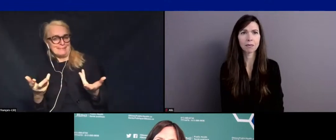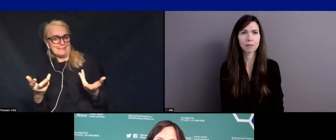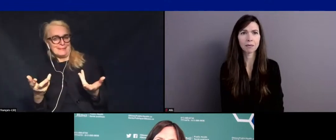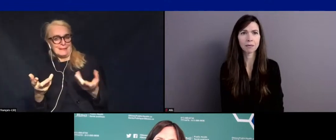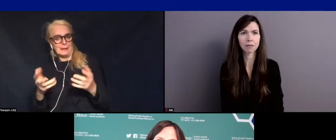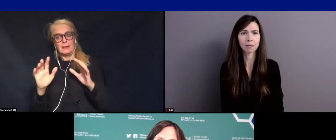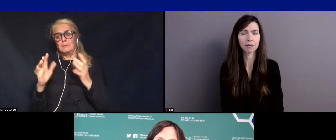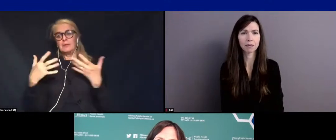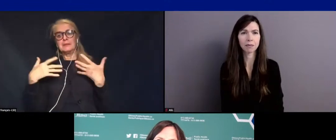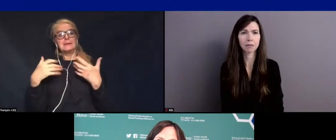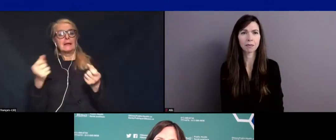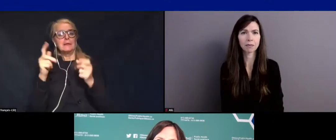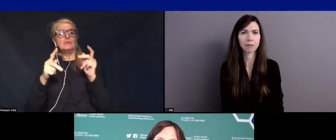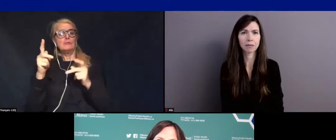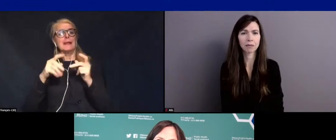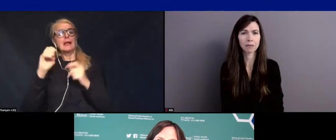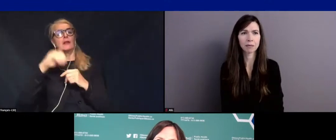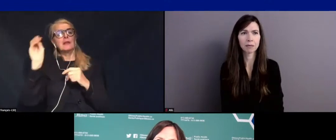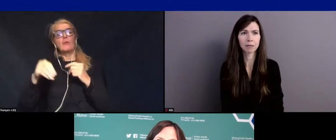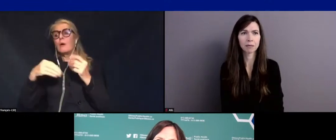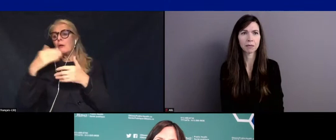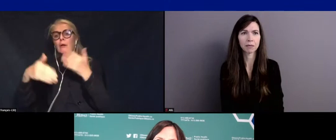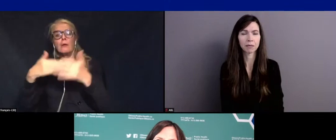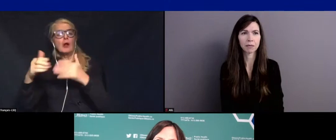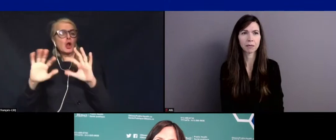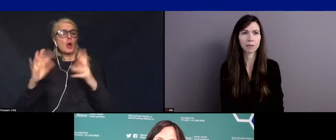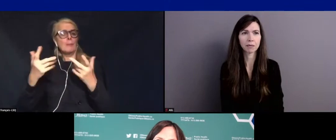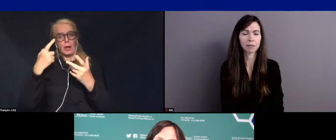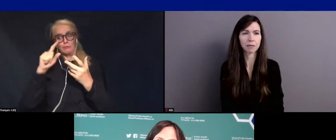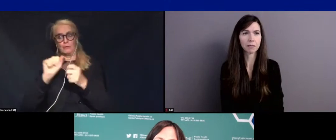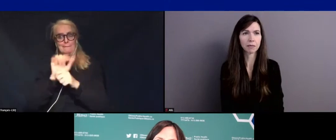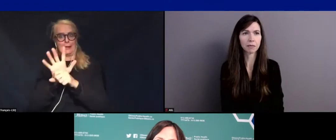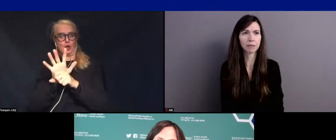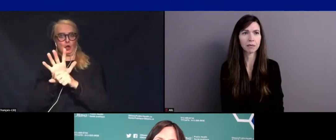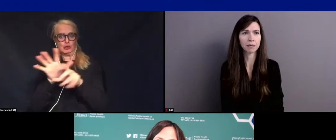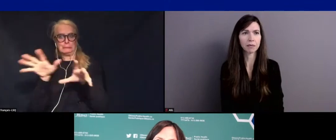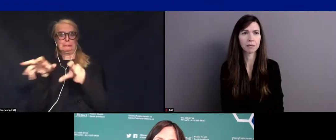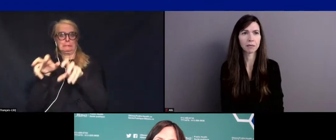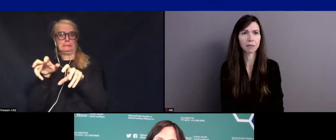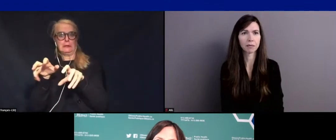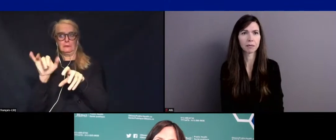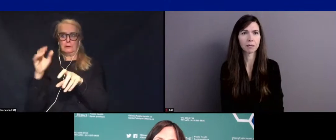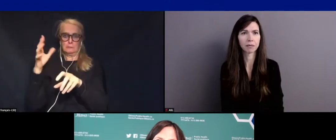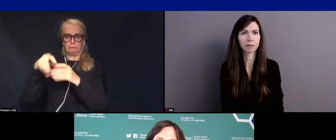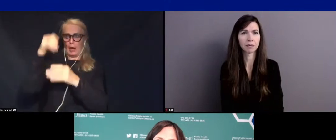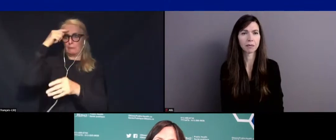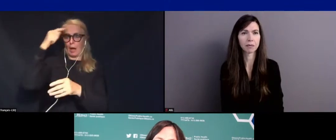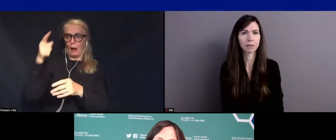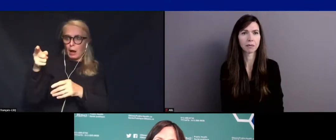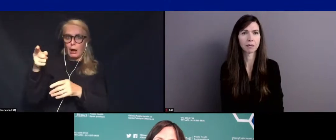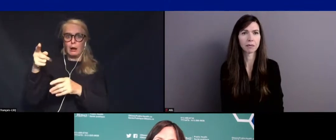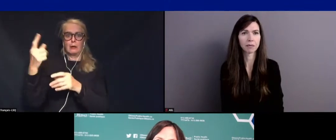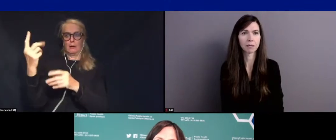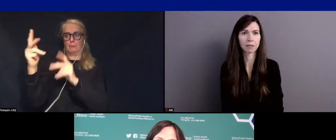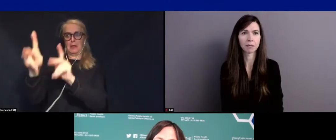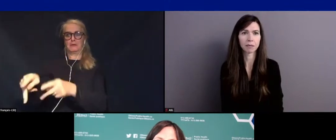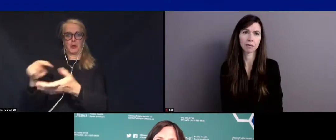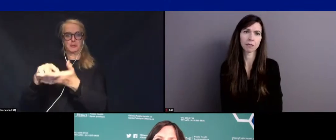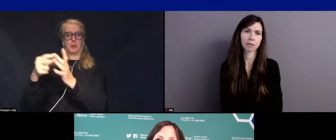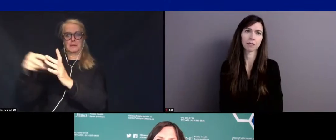Santé publique Ottawa procède pour limiter la propagation du virus lorsqu'on apprend que des individus qui devaient s'isoler ne l'ont pas